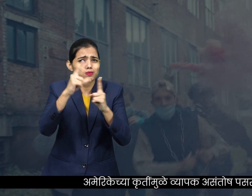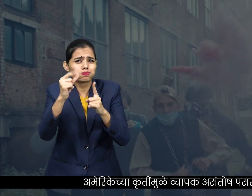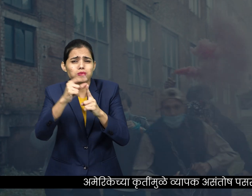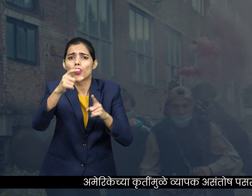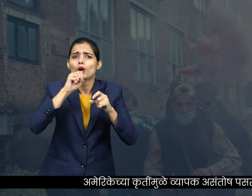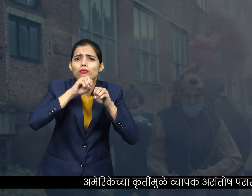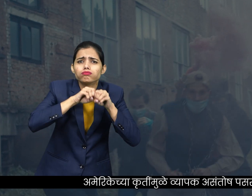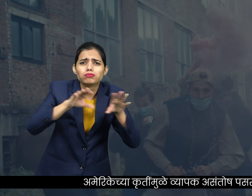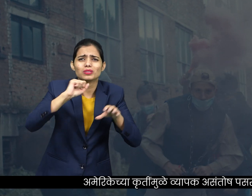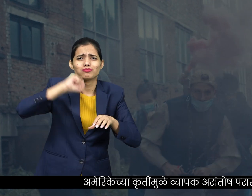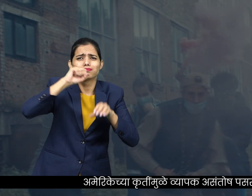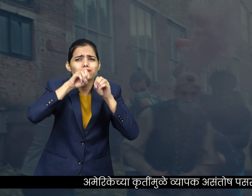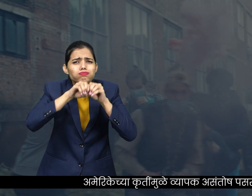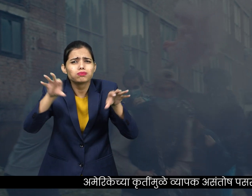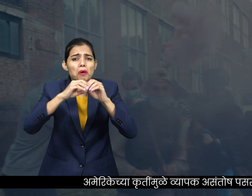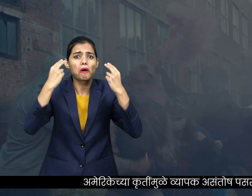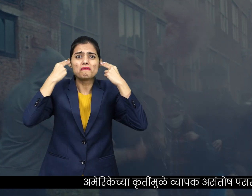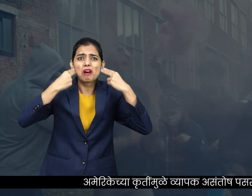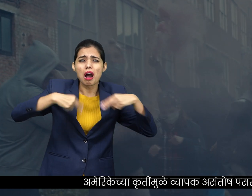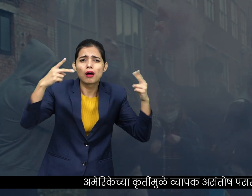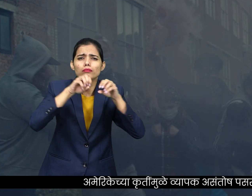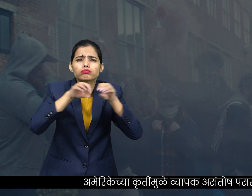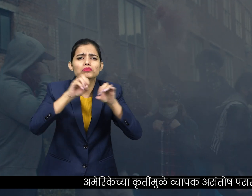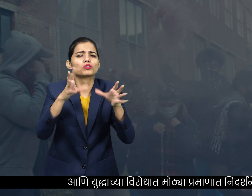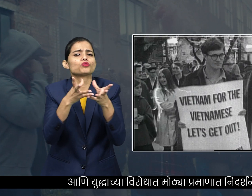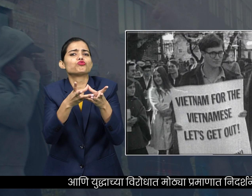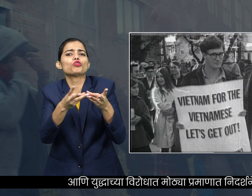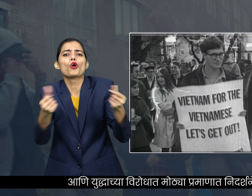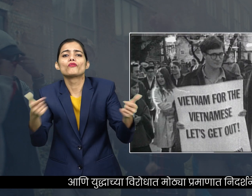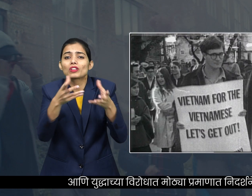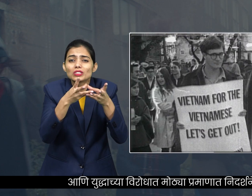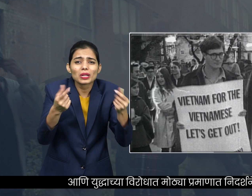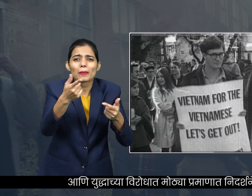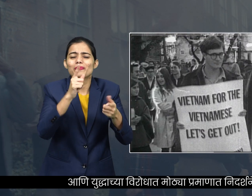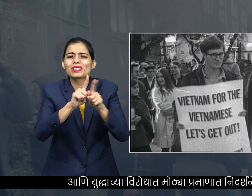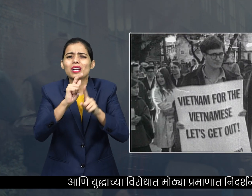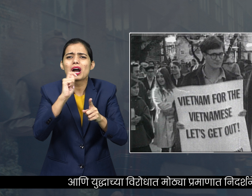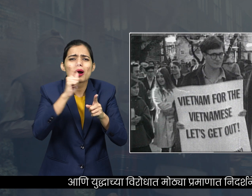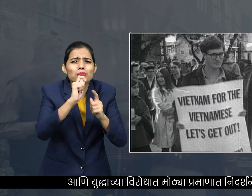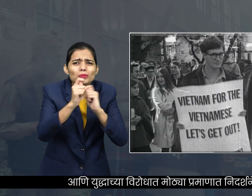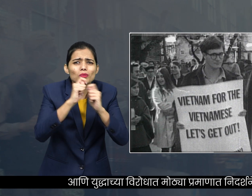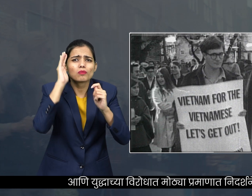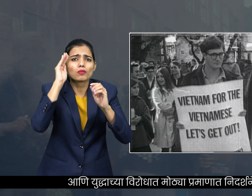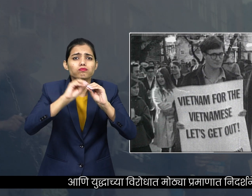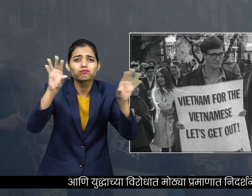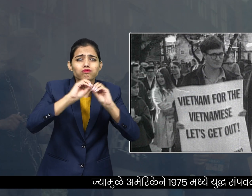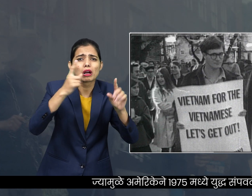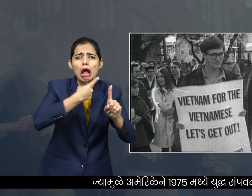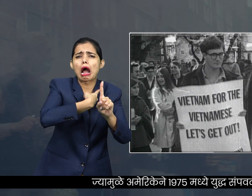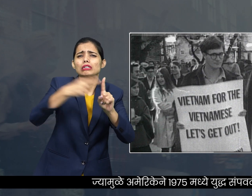अमेरिकेच्या कृतींमुळे व्यापक असंतोष पसरला आणि युद्धाच्या विरोधात मोठ्या प्रमाणात निदर्शनं